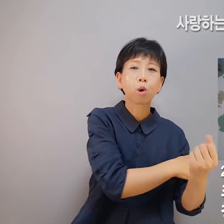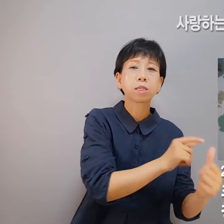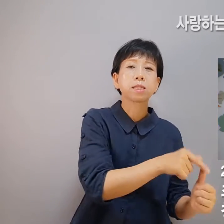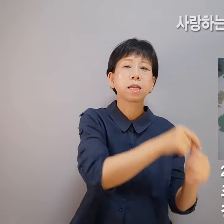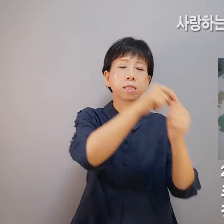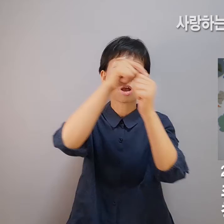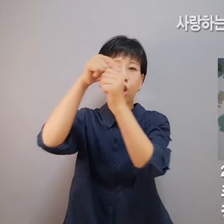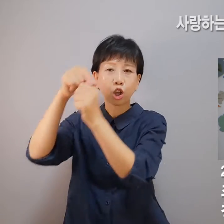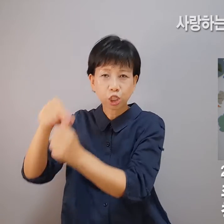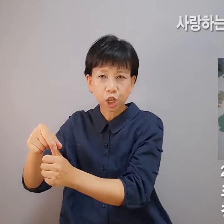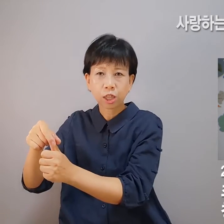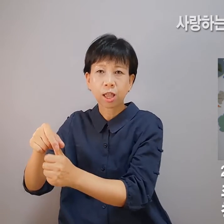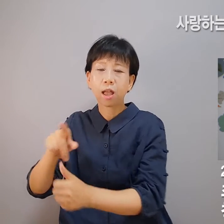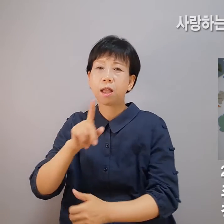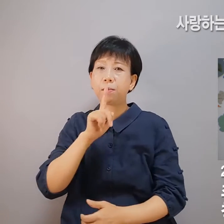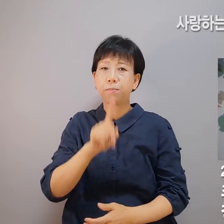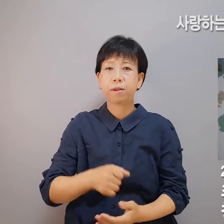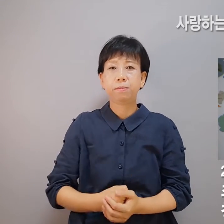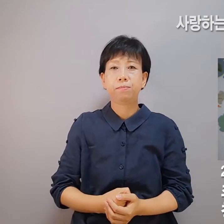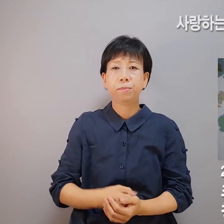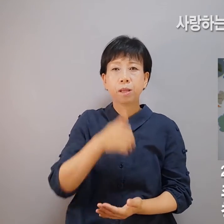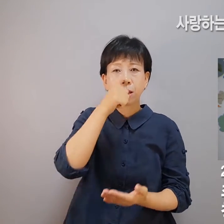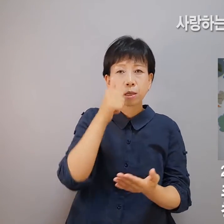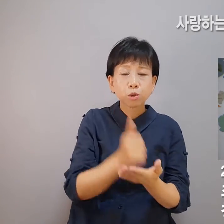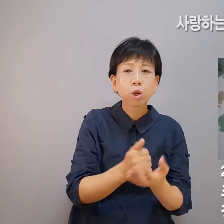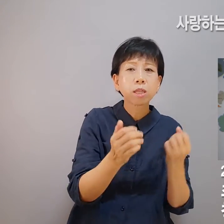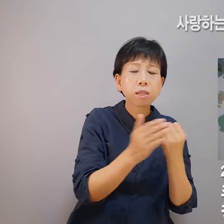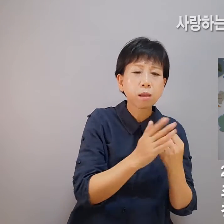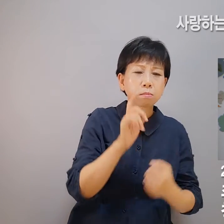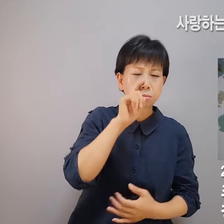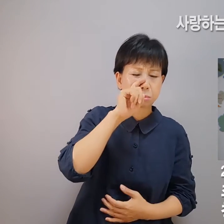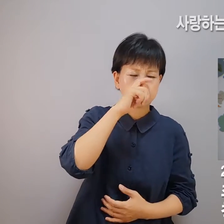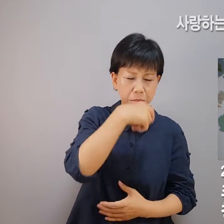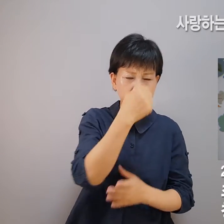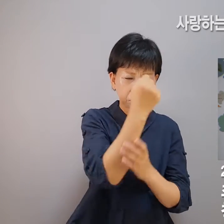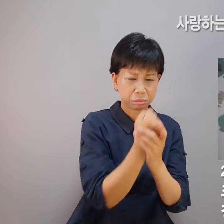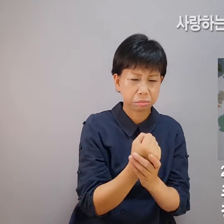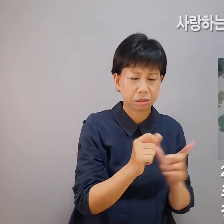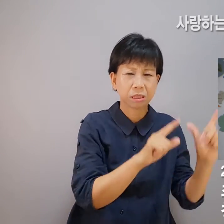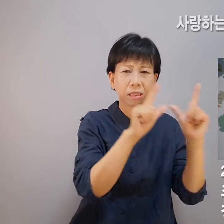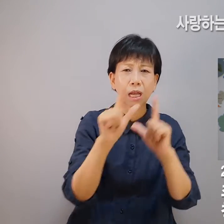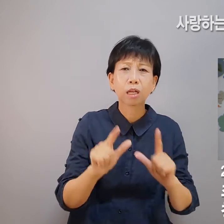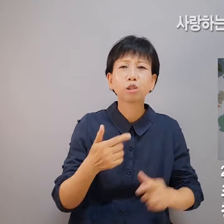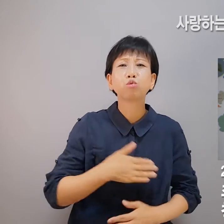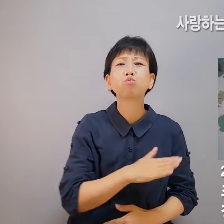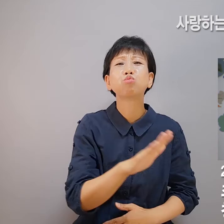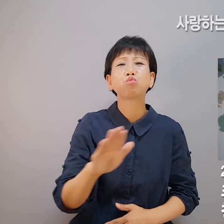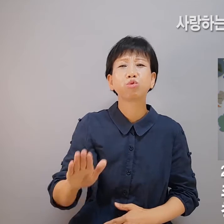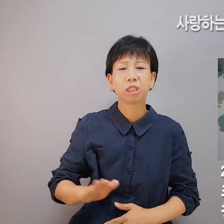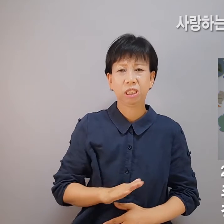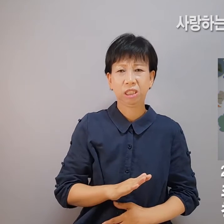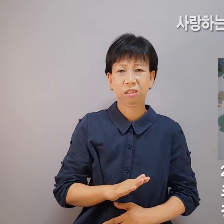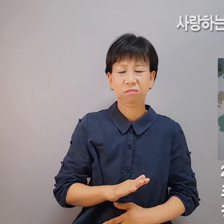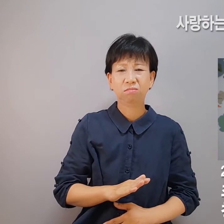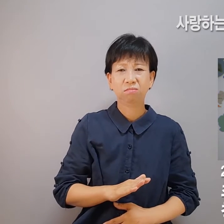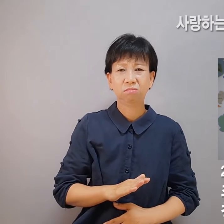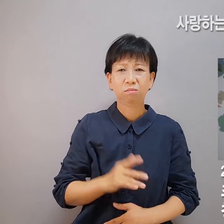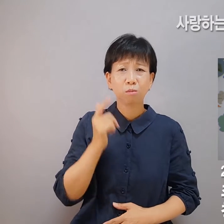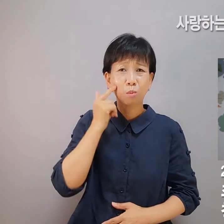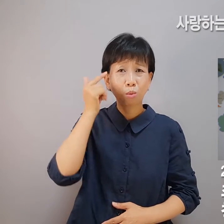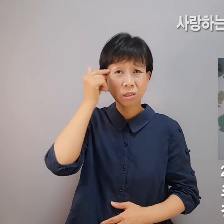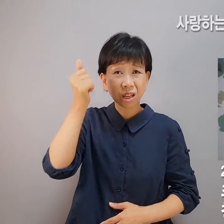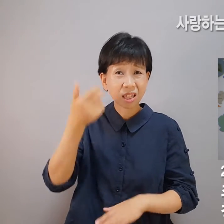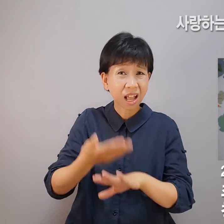건져내셨다라는 거죠. 여러분, 죄로 인하여서 오염과 부패로 살아갈 수밖에 없는 우리네 인생입니다. 목사는